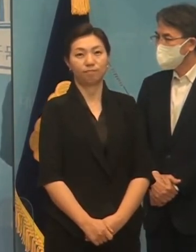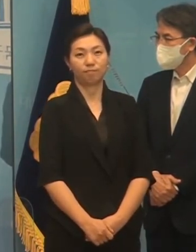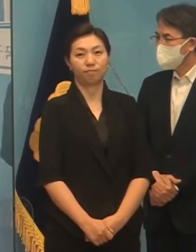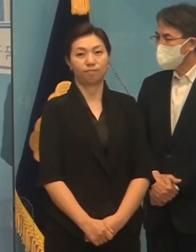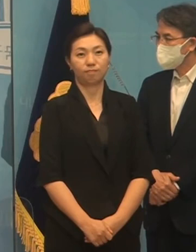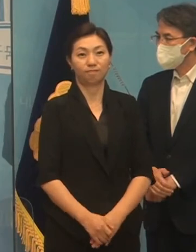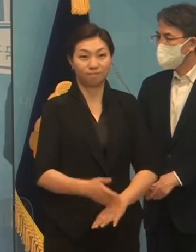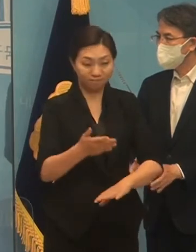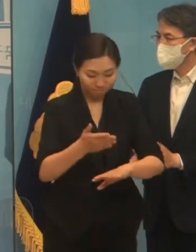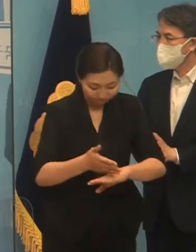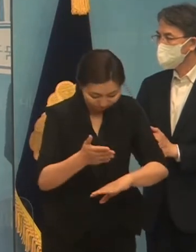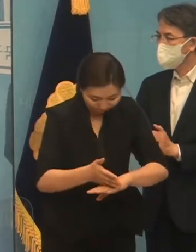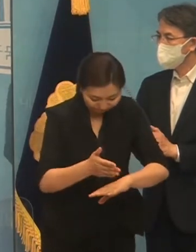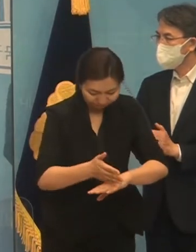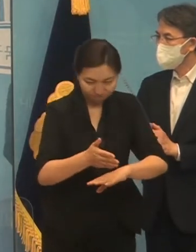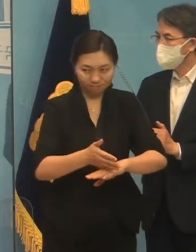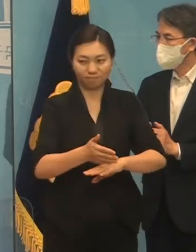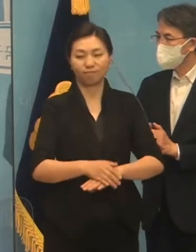고맙습니다.